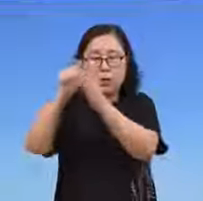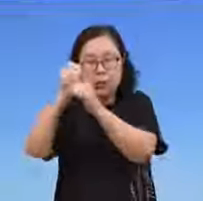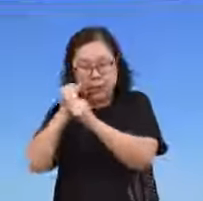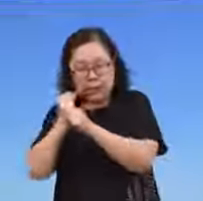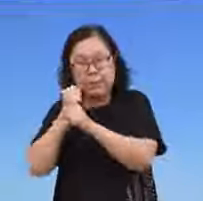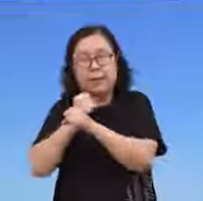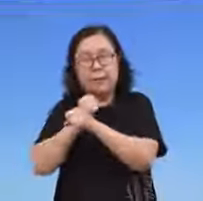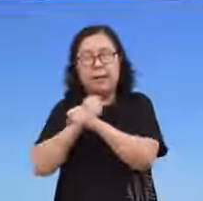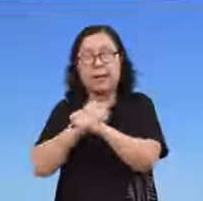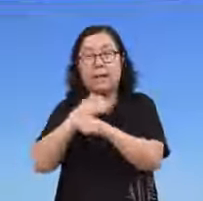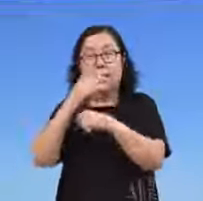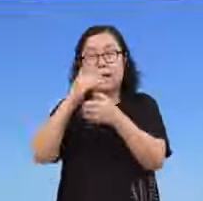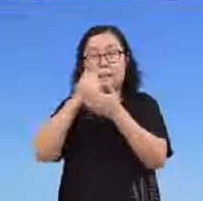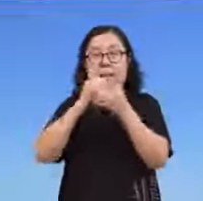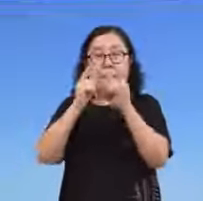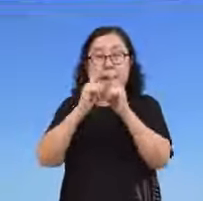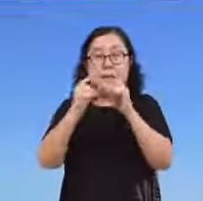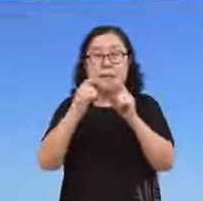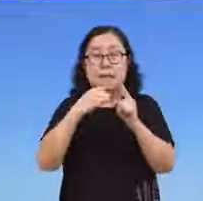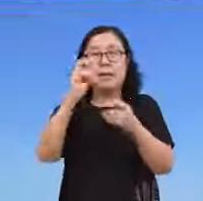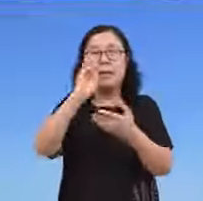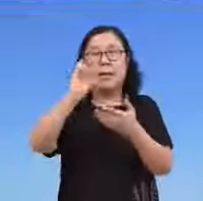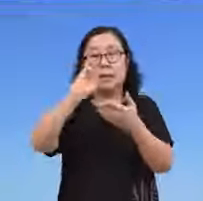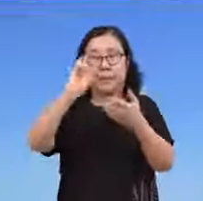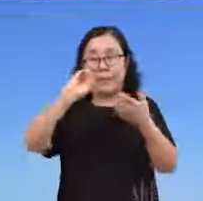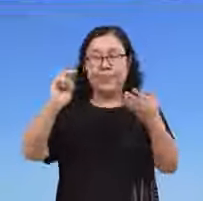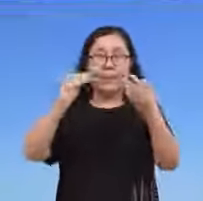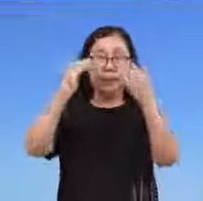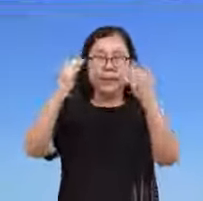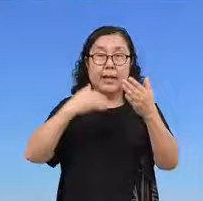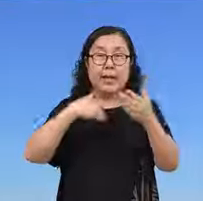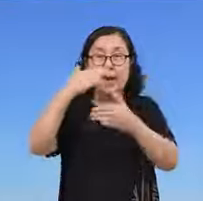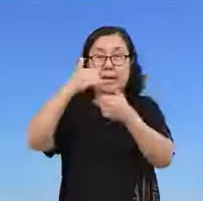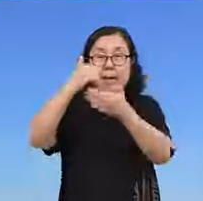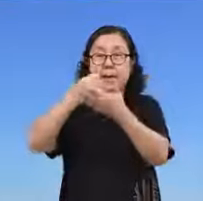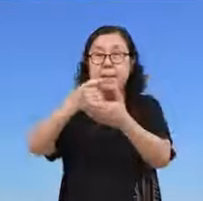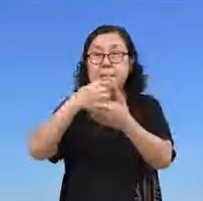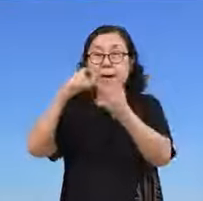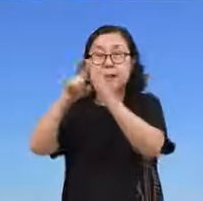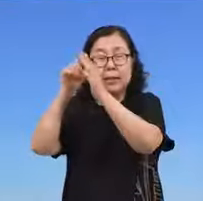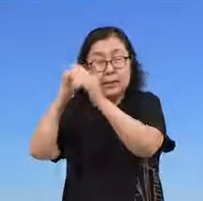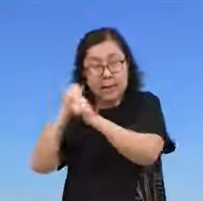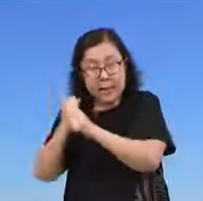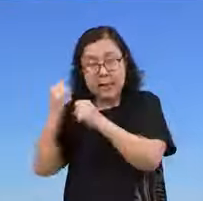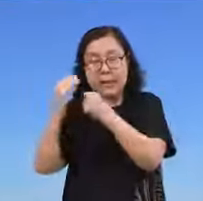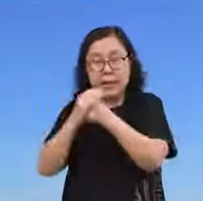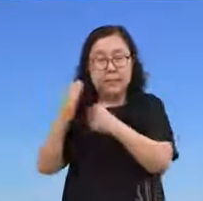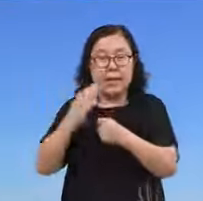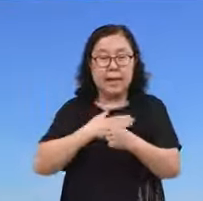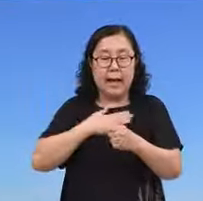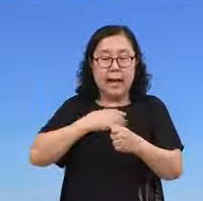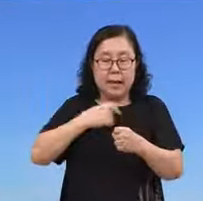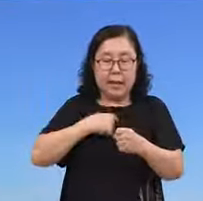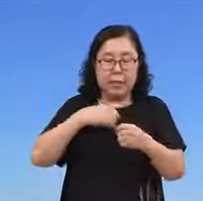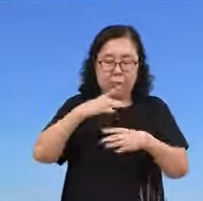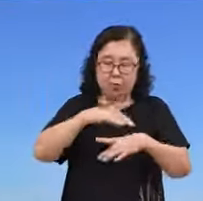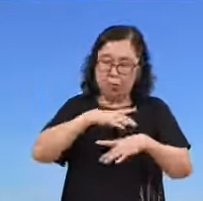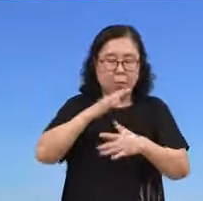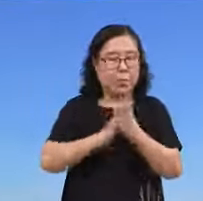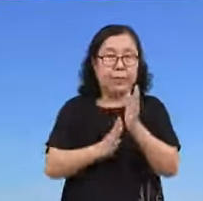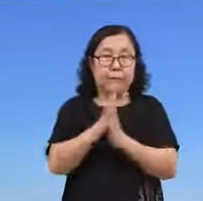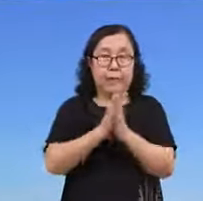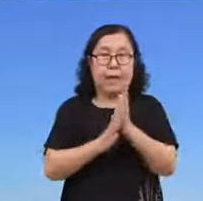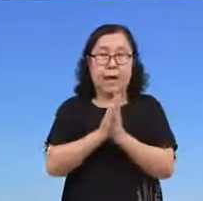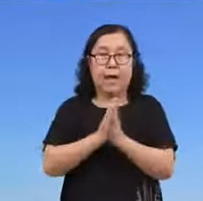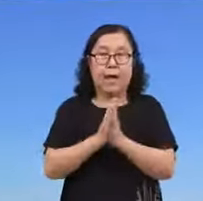주님을 의지합니다. 나는 하나님의 말씀만 찬양합니다. 내가 하나님만 의지하니 나에게는 두려움이